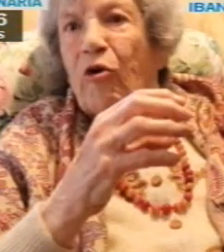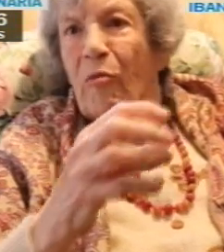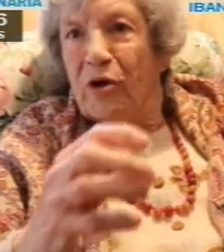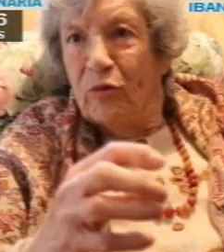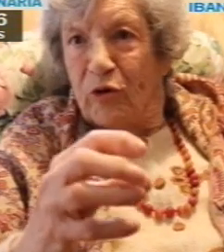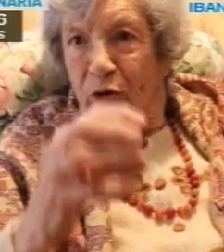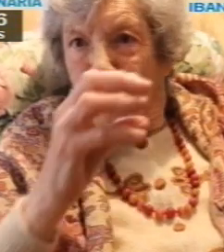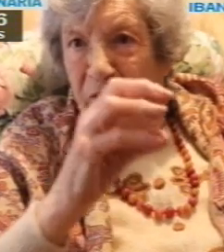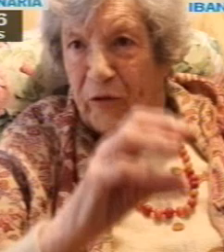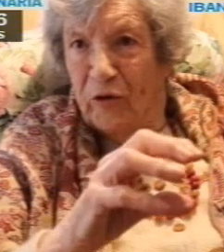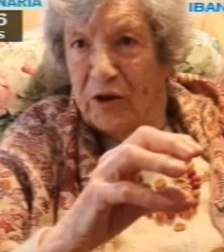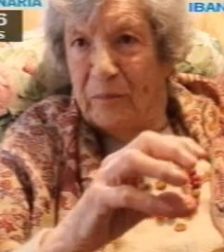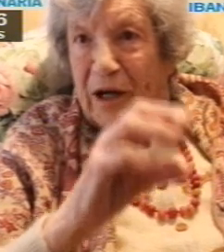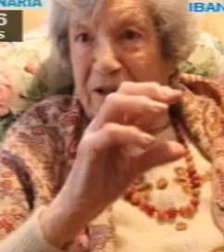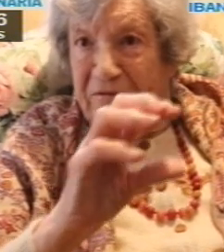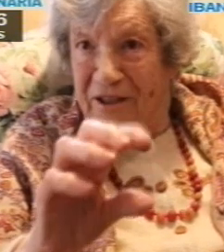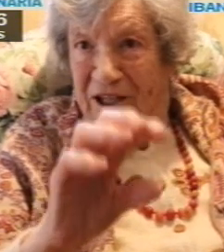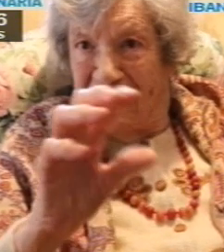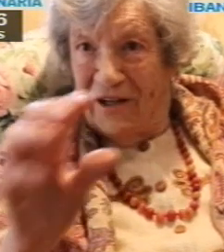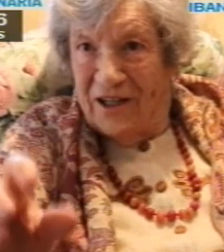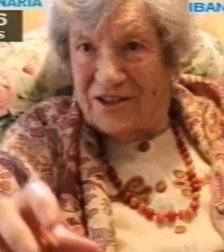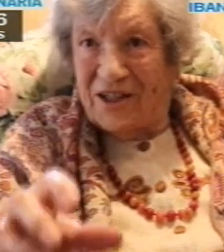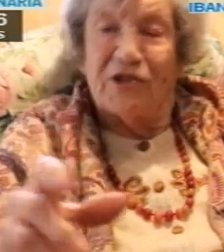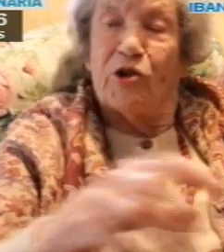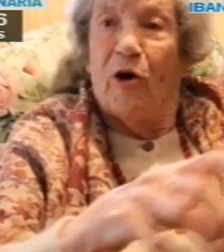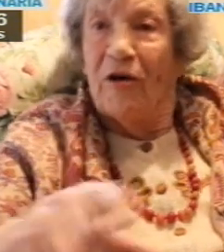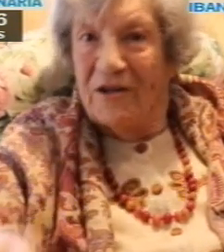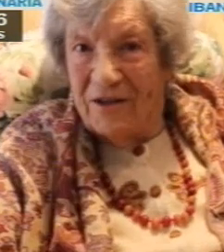La prima donna volante, nata il 29 aprile del